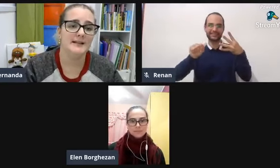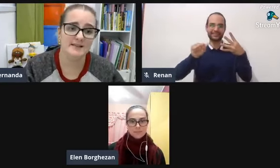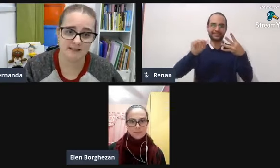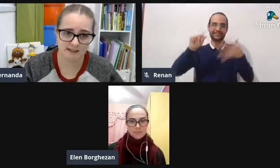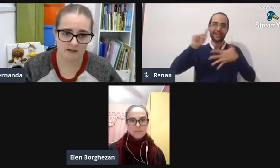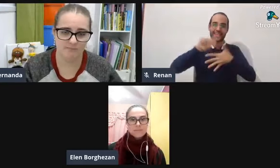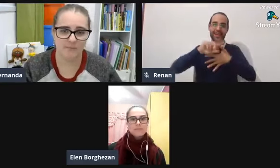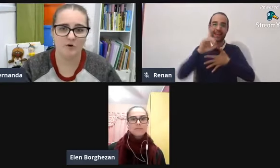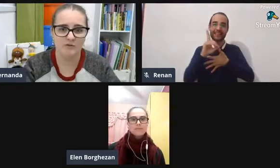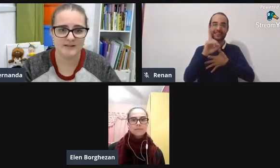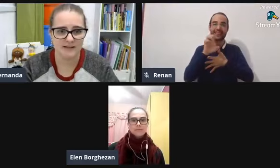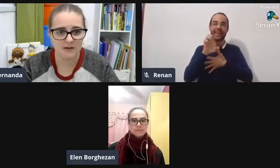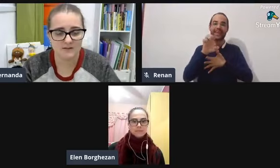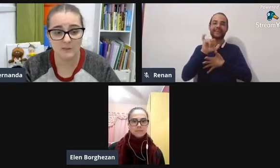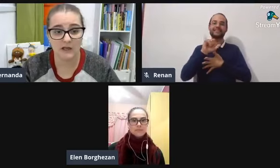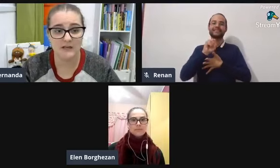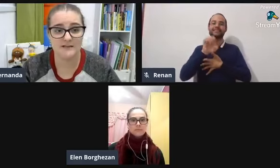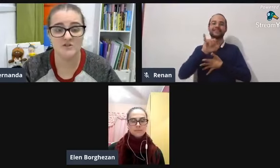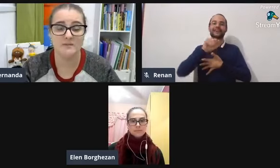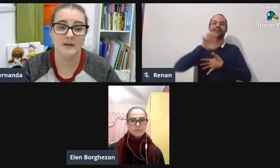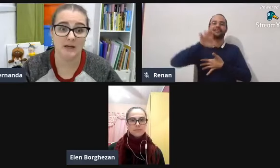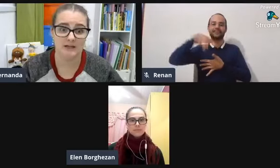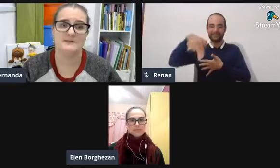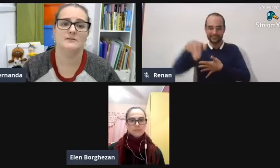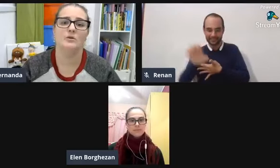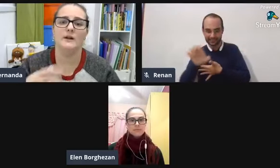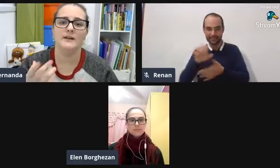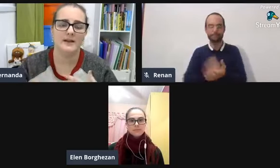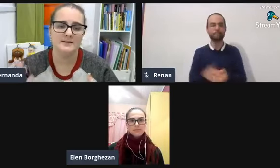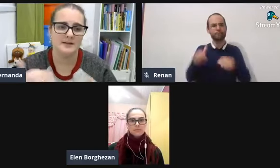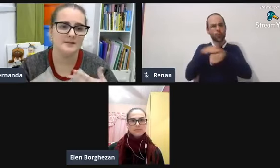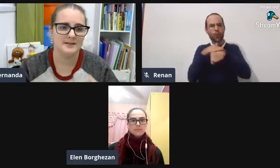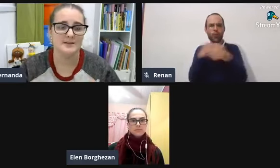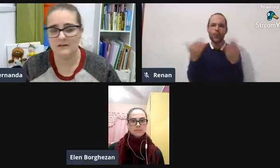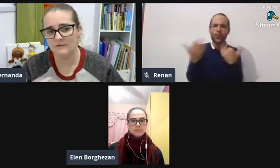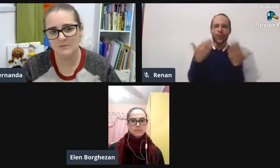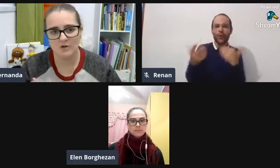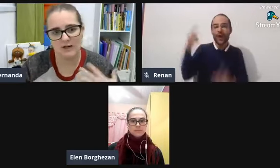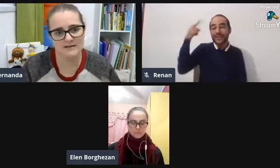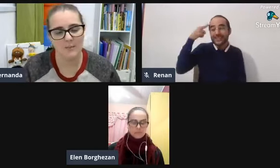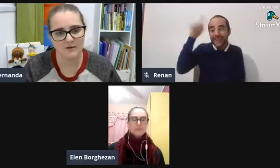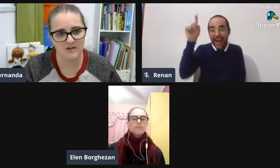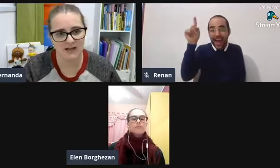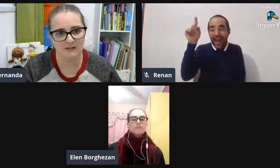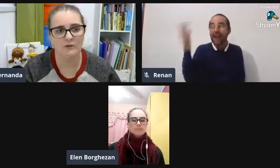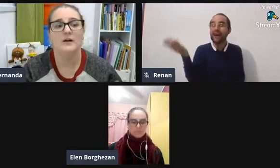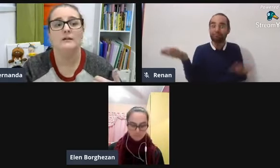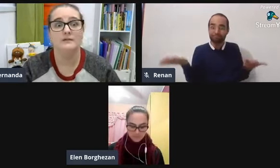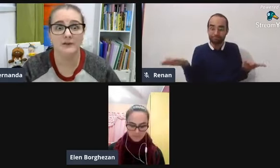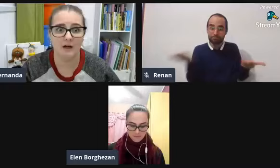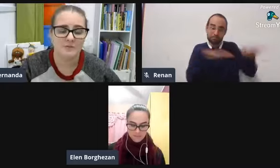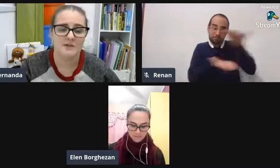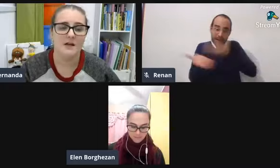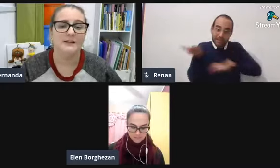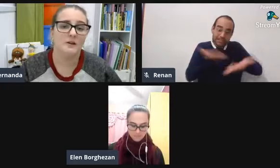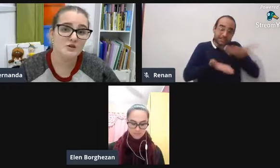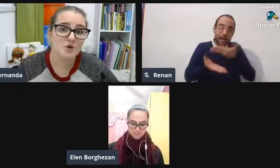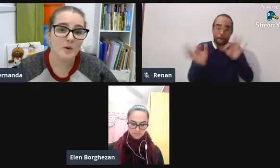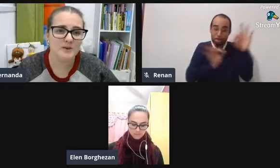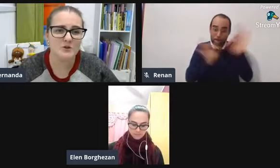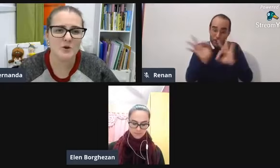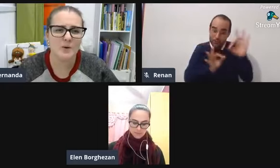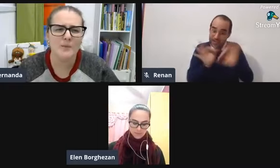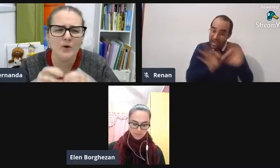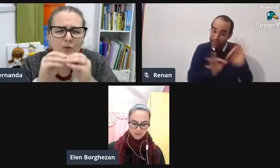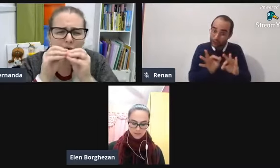e a Deisiane. Conversei com as meninas e disse, meninas, tô com a ideia assim, assim, assim, vamos organizar um projeto? Vamos. Então, a